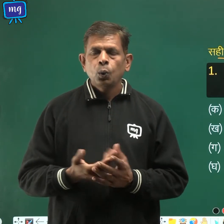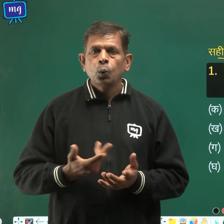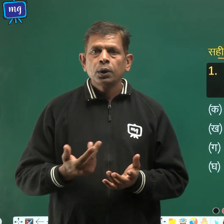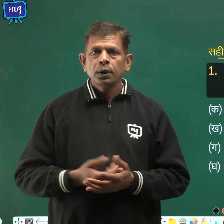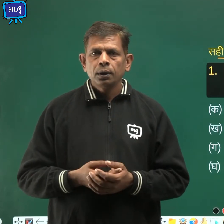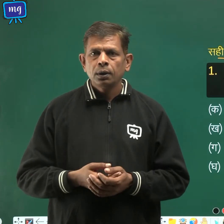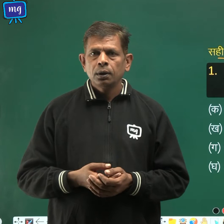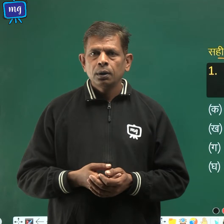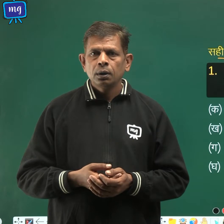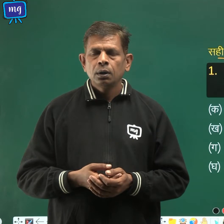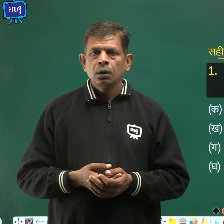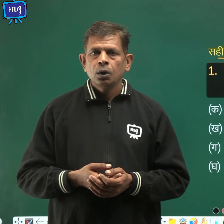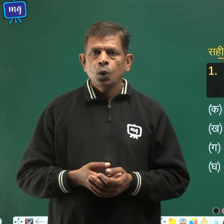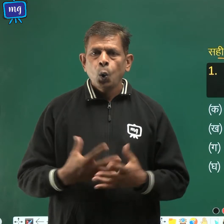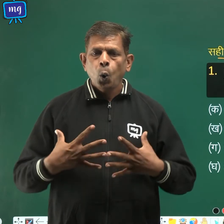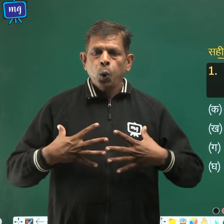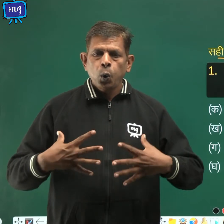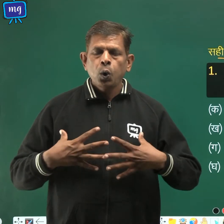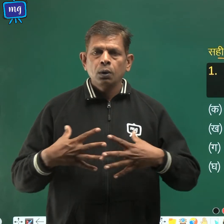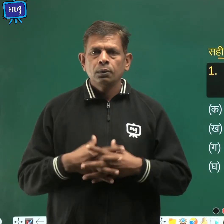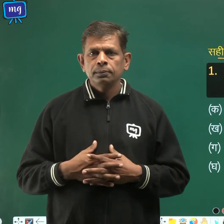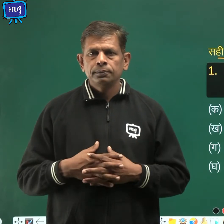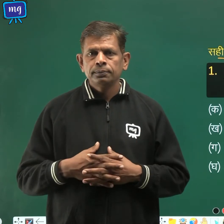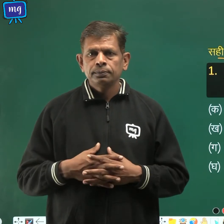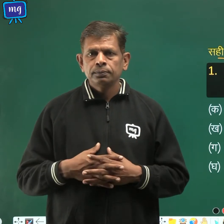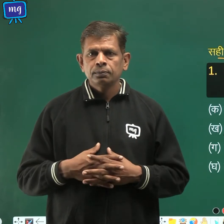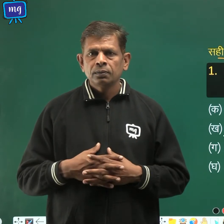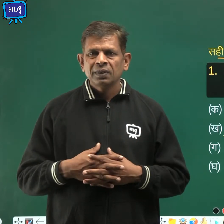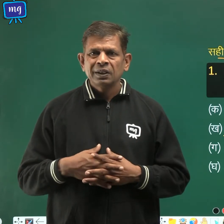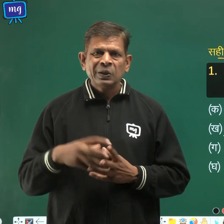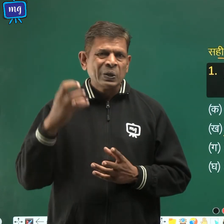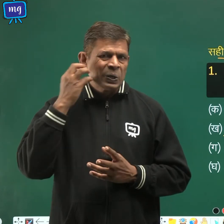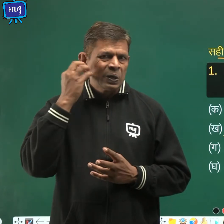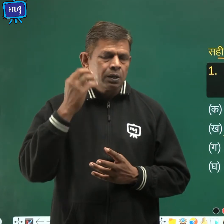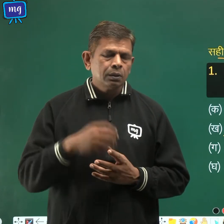उनके फेफड़ों द्वारा, क्लोमों द्वारा,